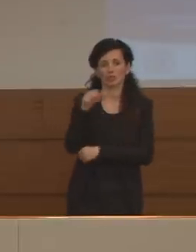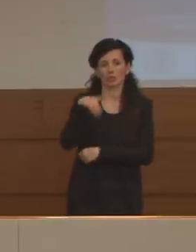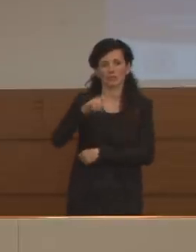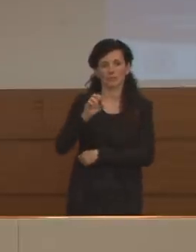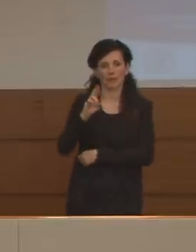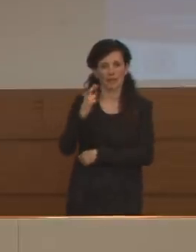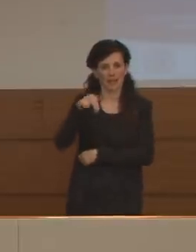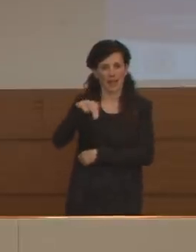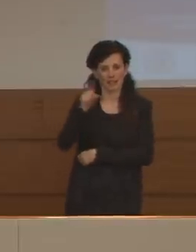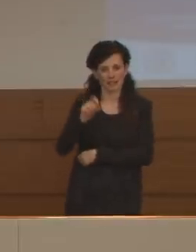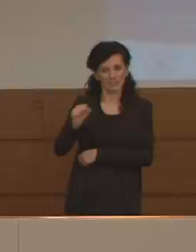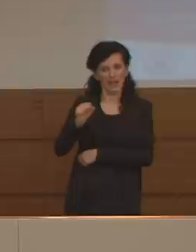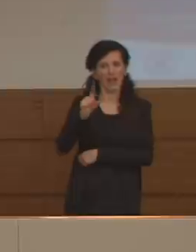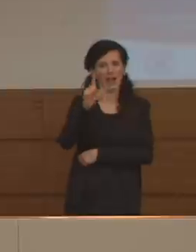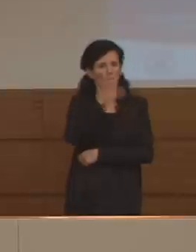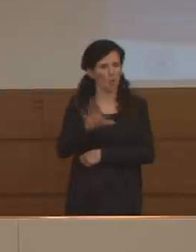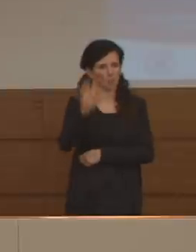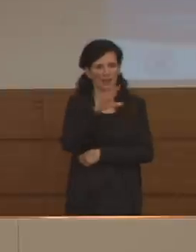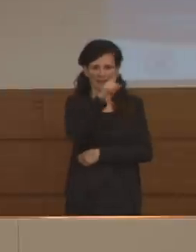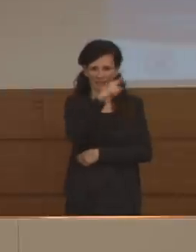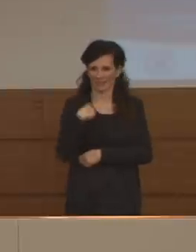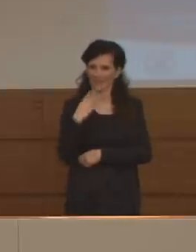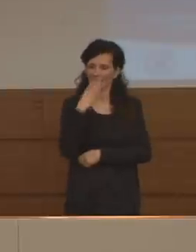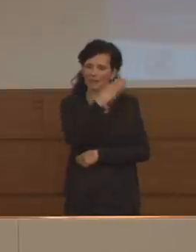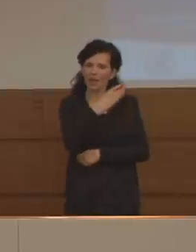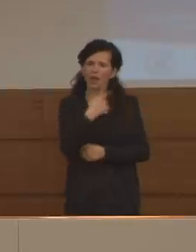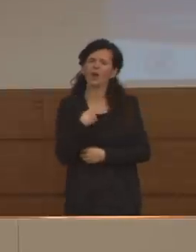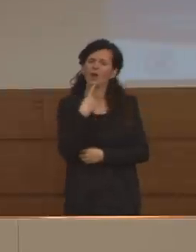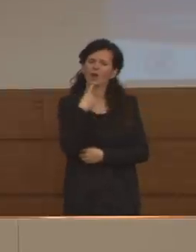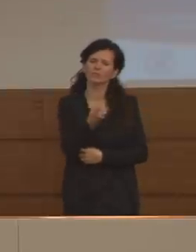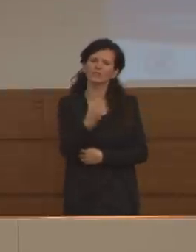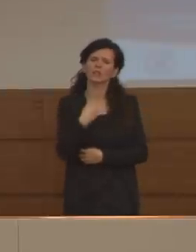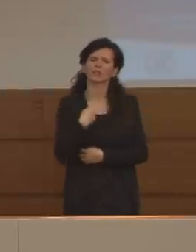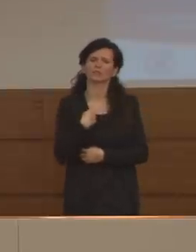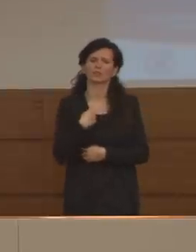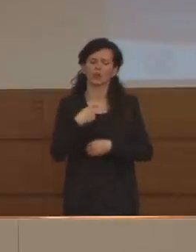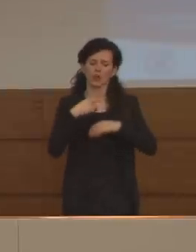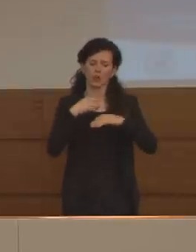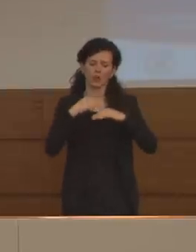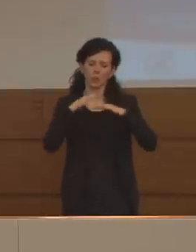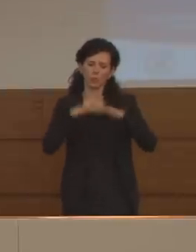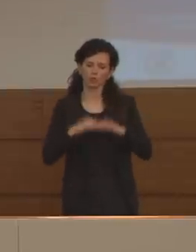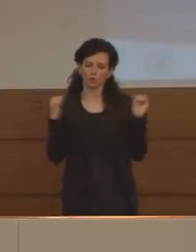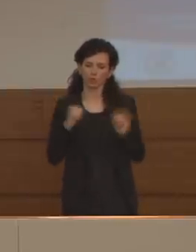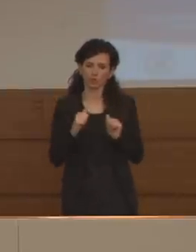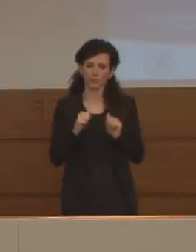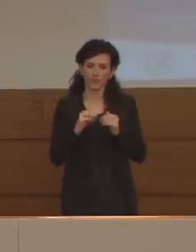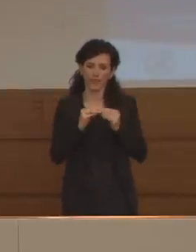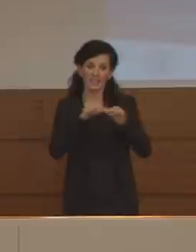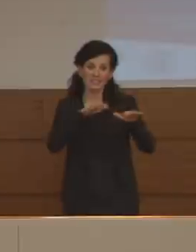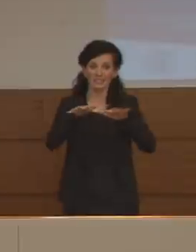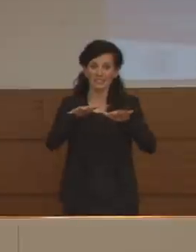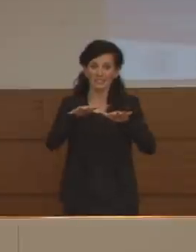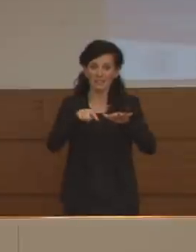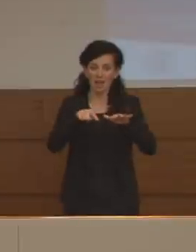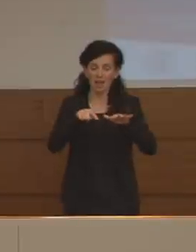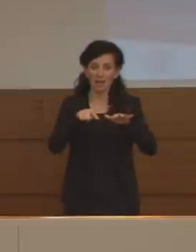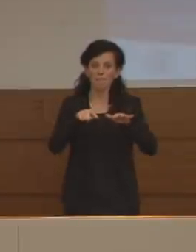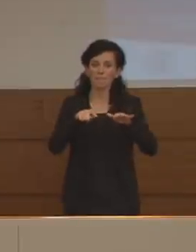in regione lombardia ho detto che il sistema di protezione civile affiancava il